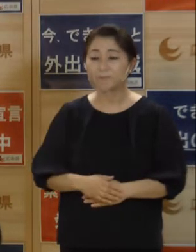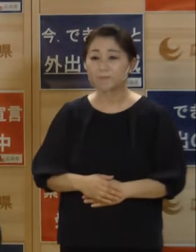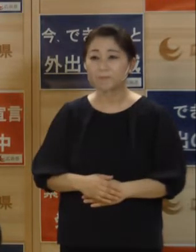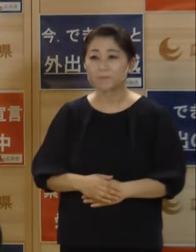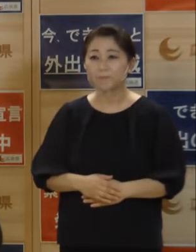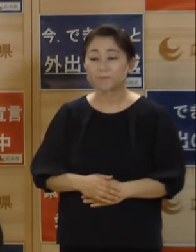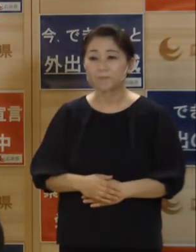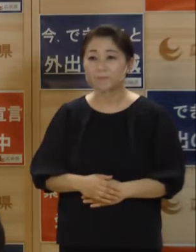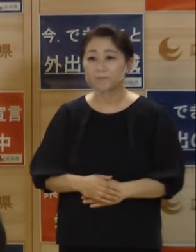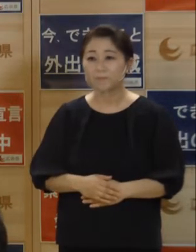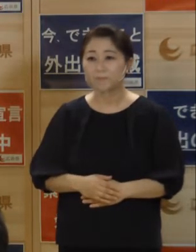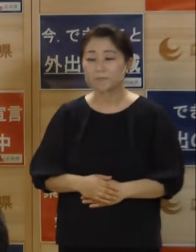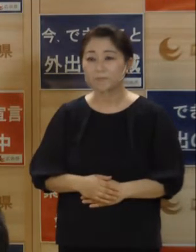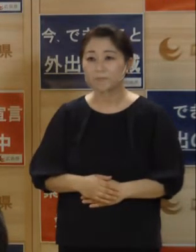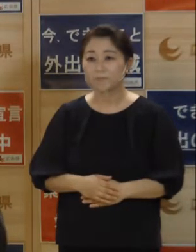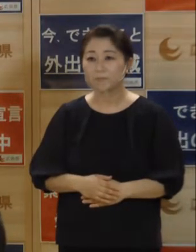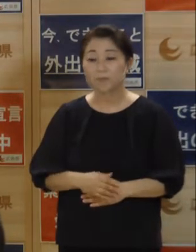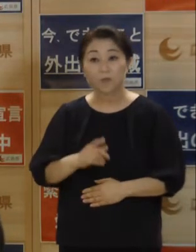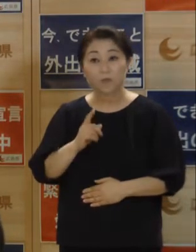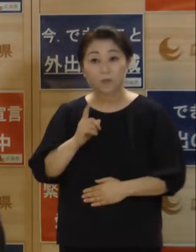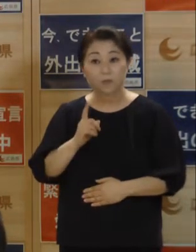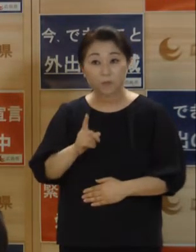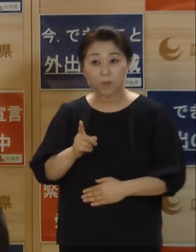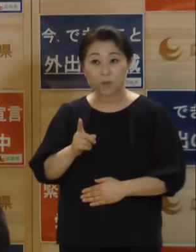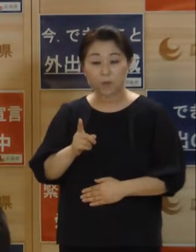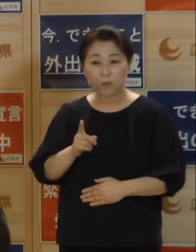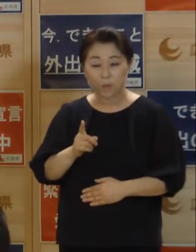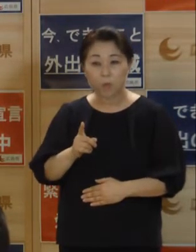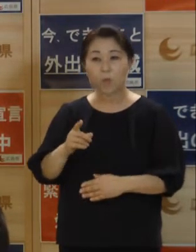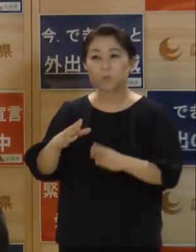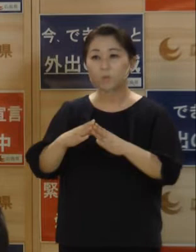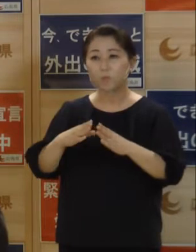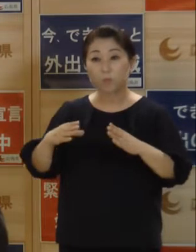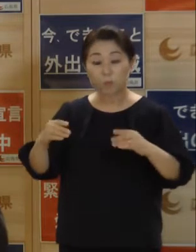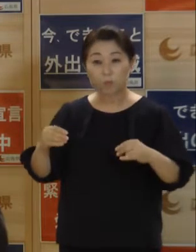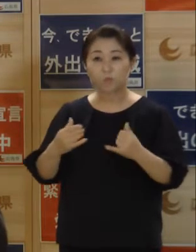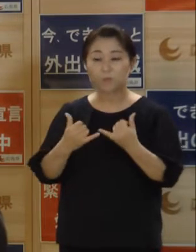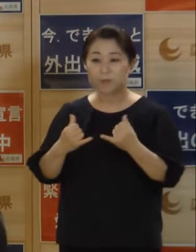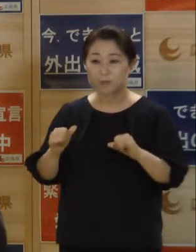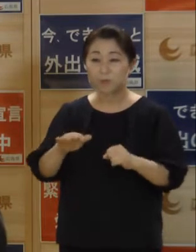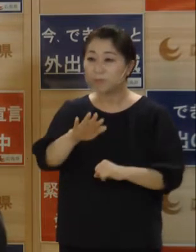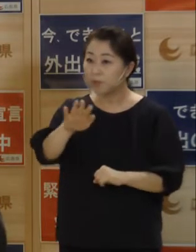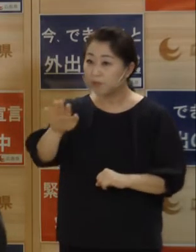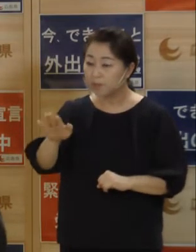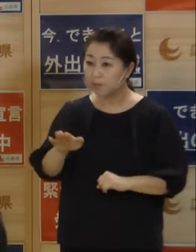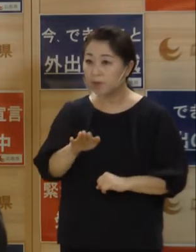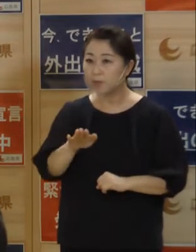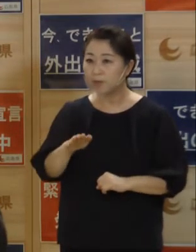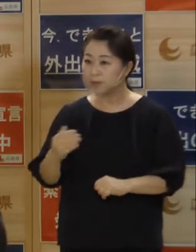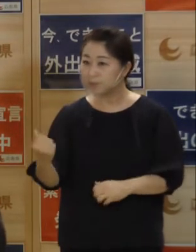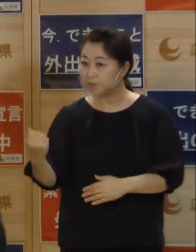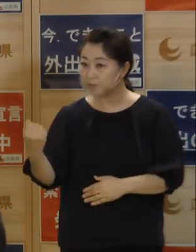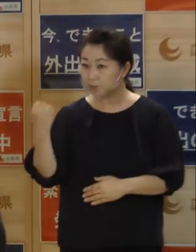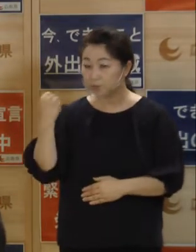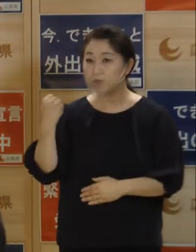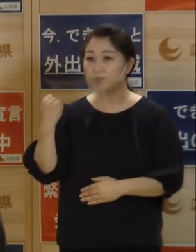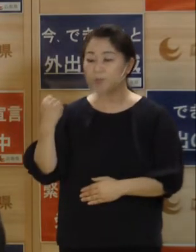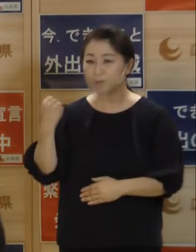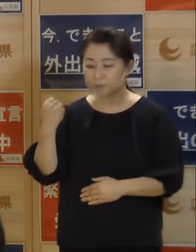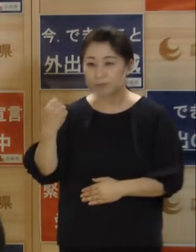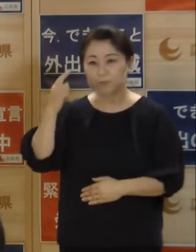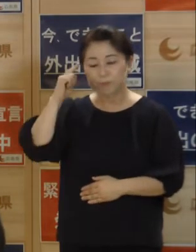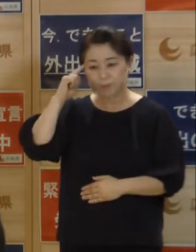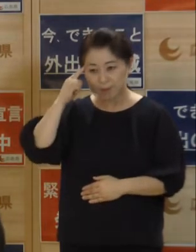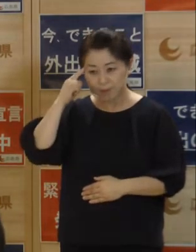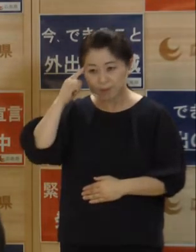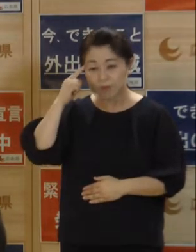。でそういうことを国民の皆さんは強く感じているんじゃないかと